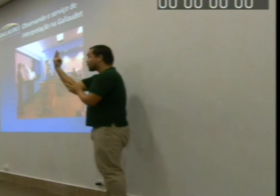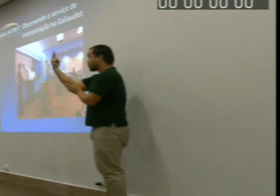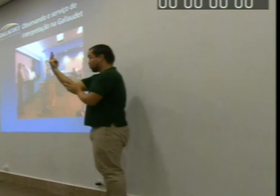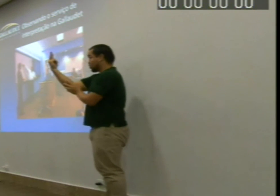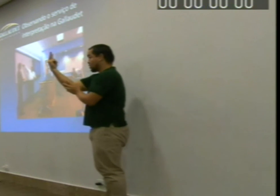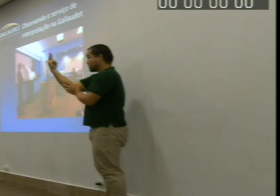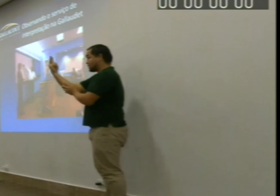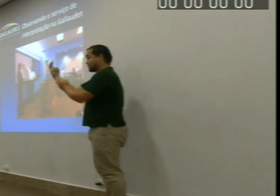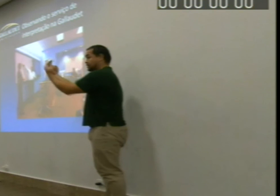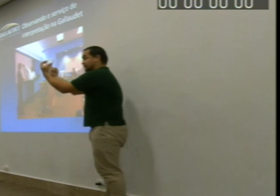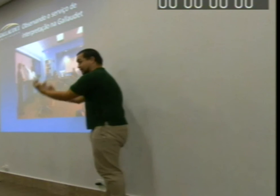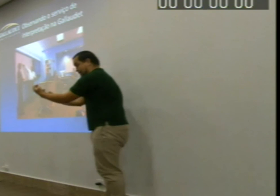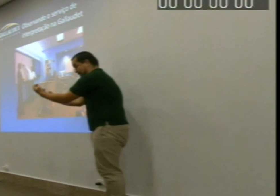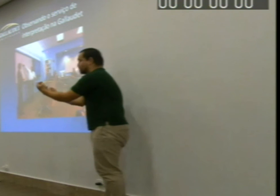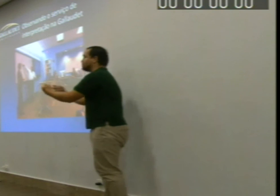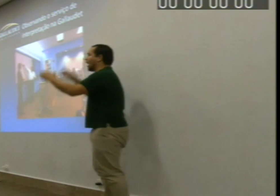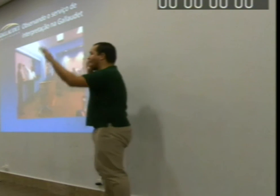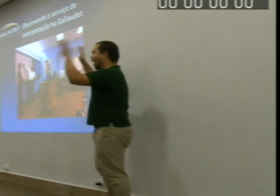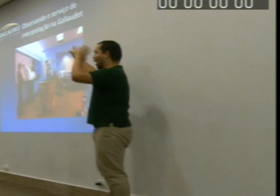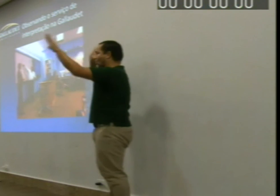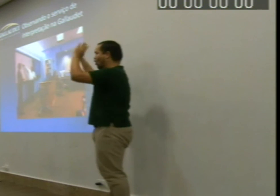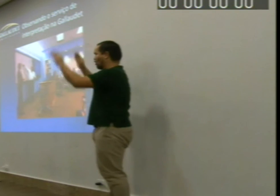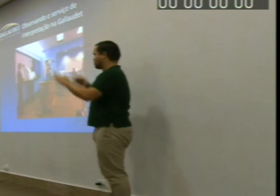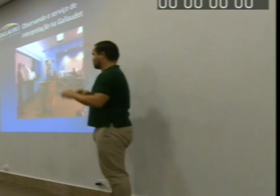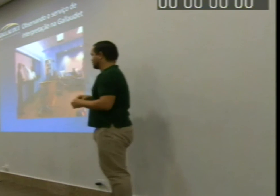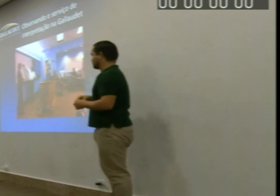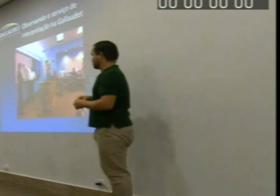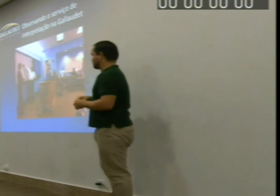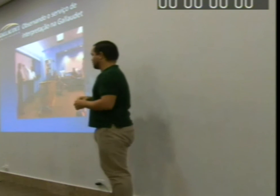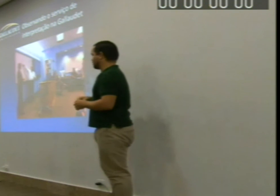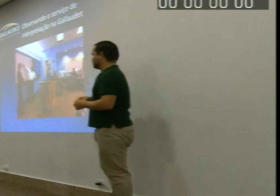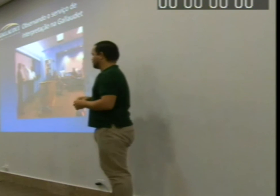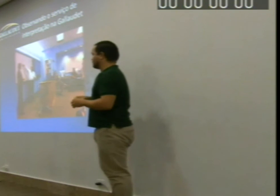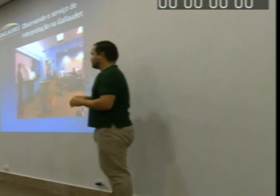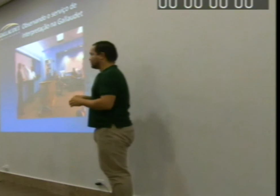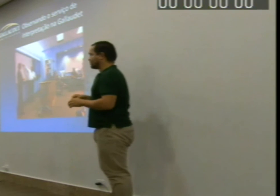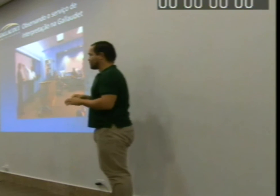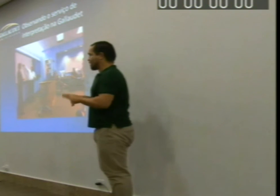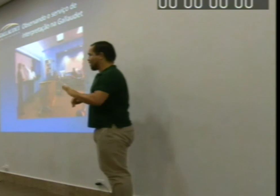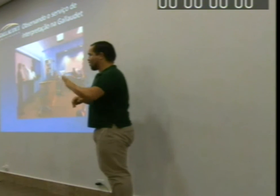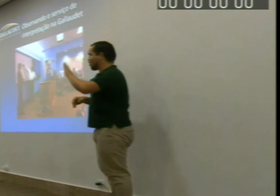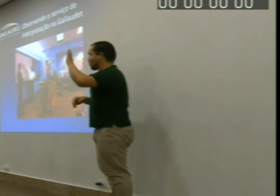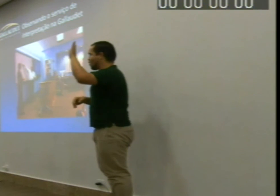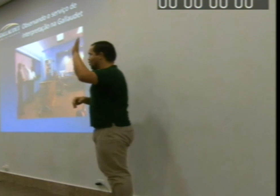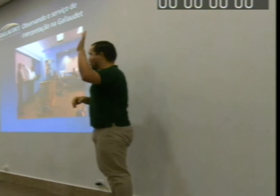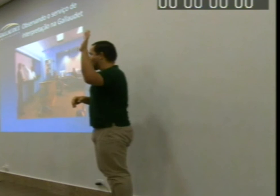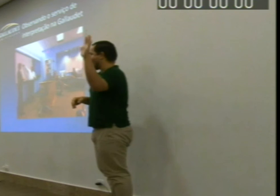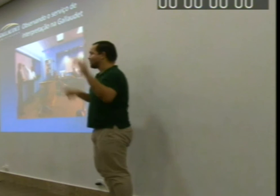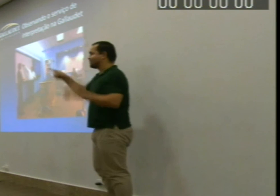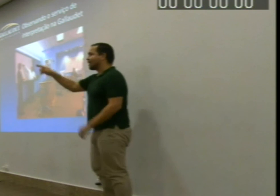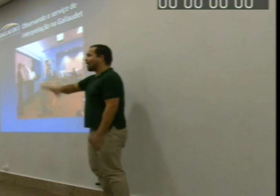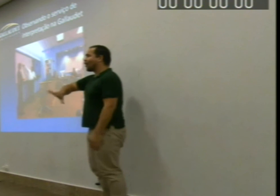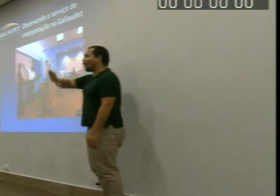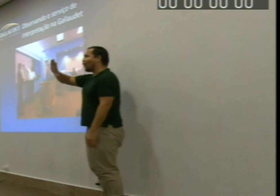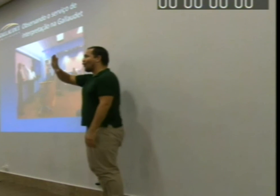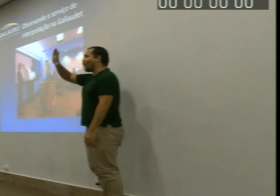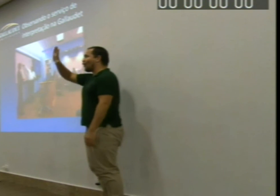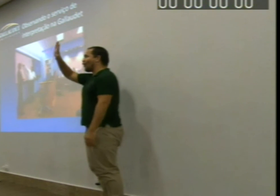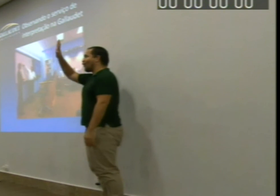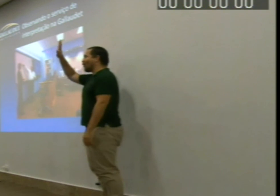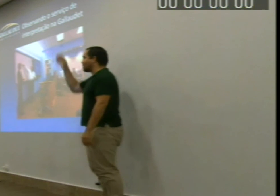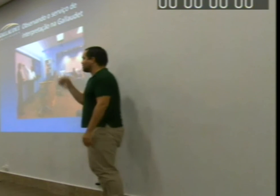pensando o que dois intérpretes né aí eu fiquei bom